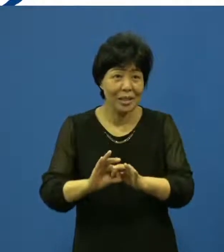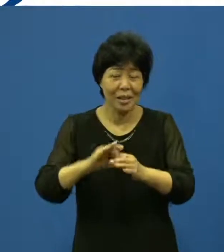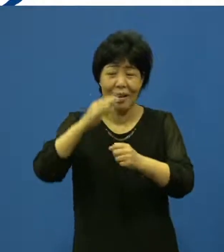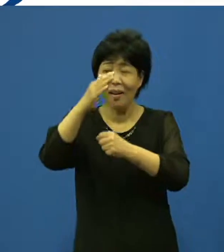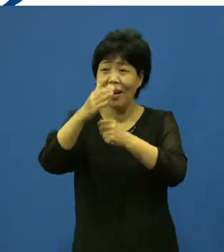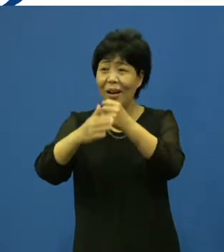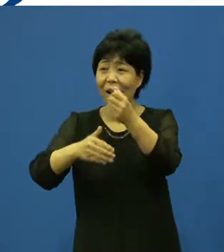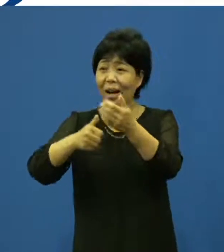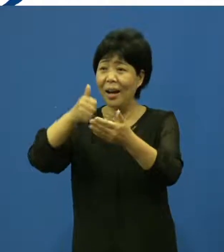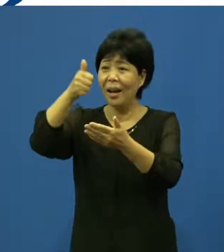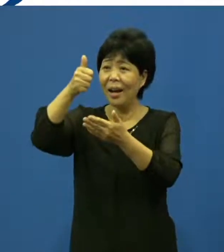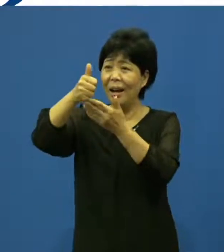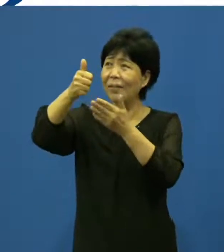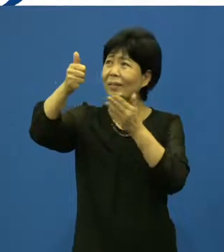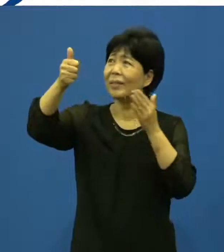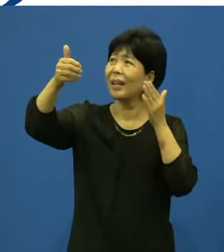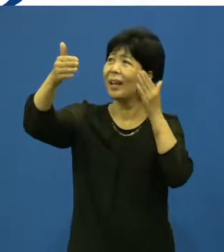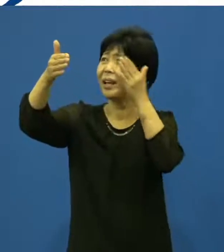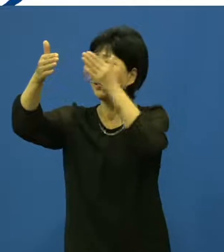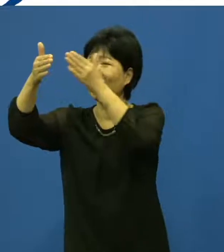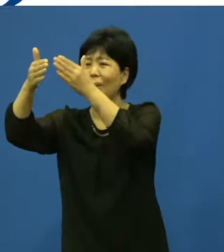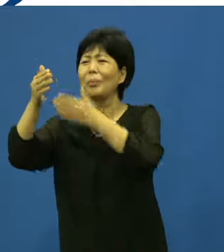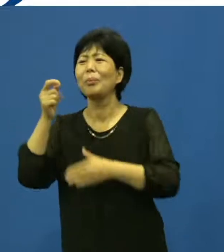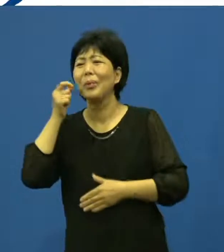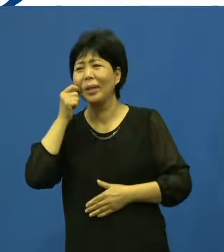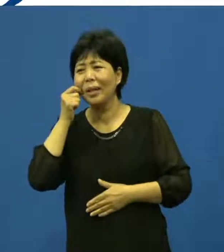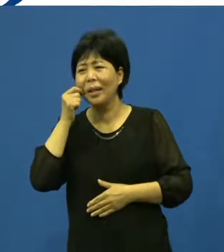하나님에게로 나아갈 수 없고 하나님의 은혜를 얻을 수 없습니다.